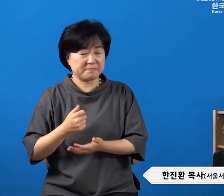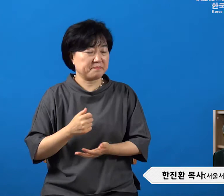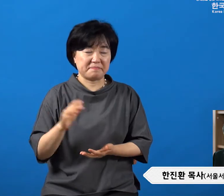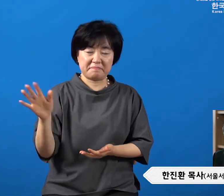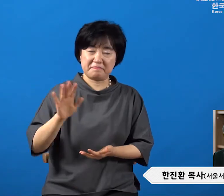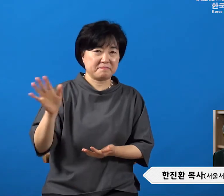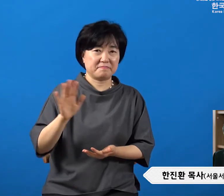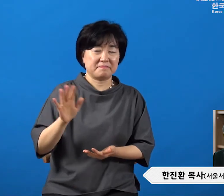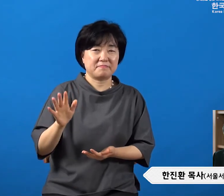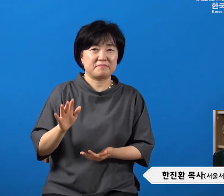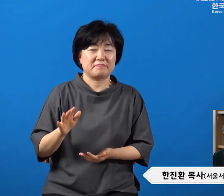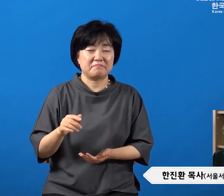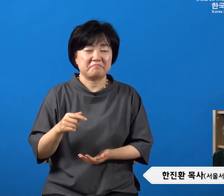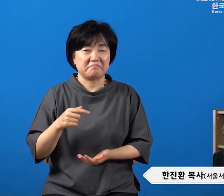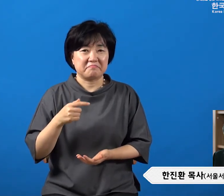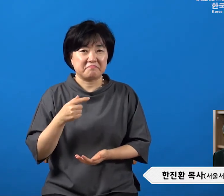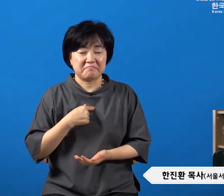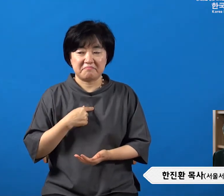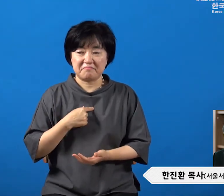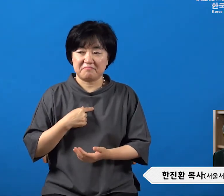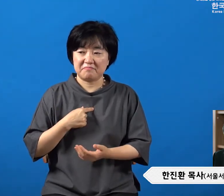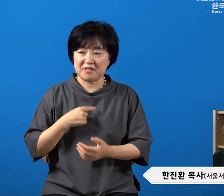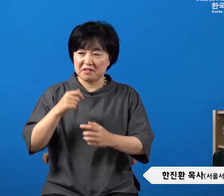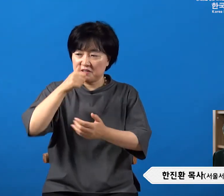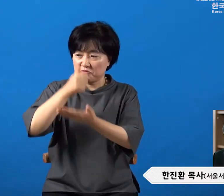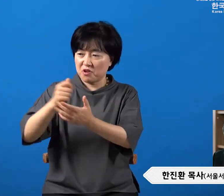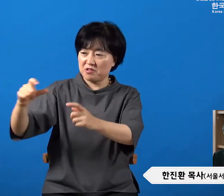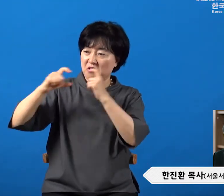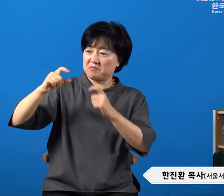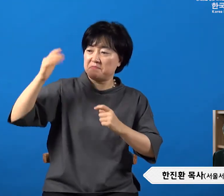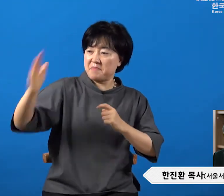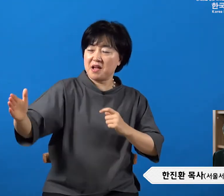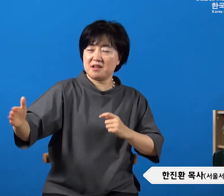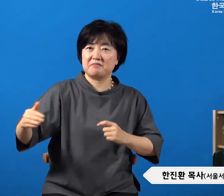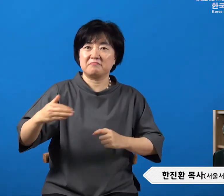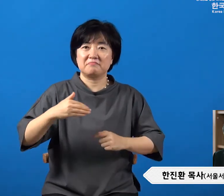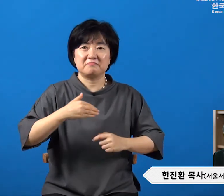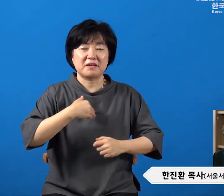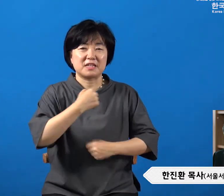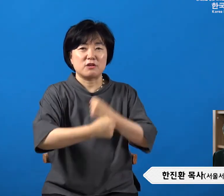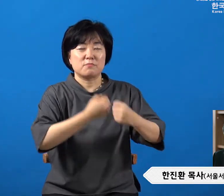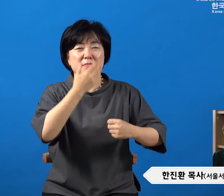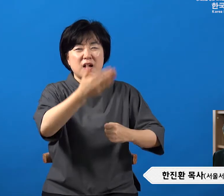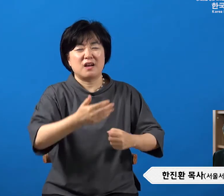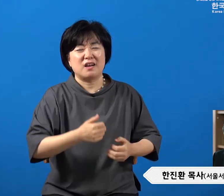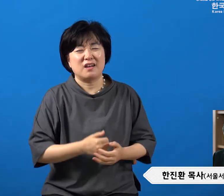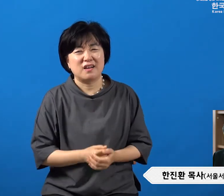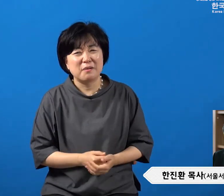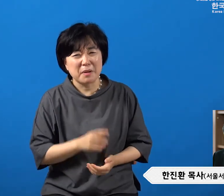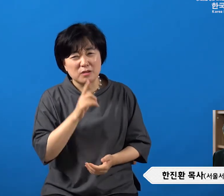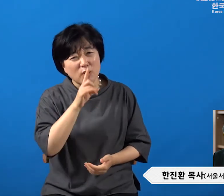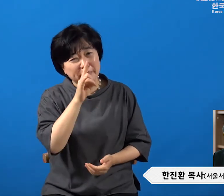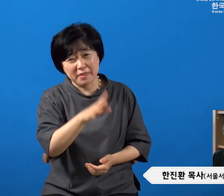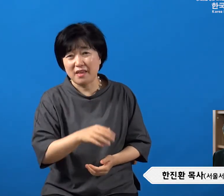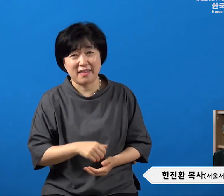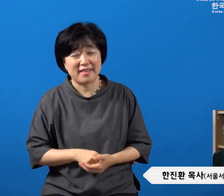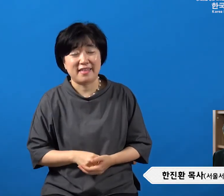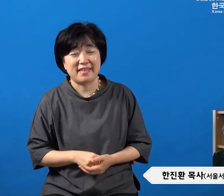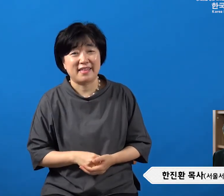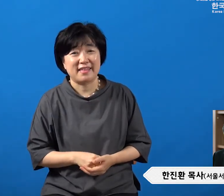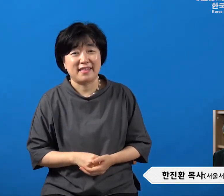아니다 그런 잣대로 나를 보지 마라 그러는 거죠. 그게 맞는 말입니까? 말도 안 되는